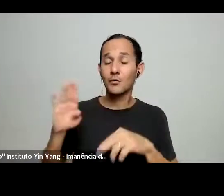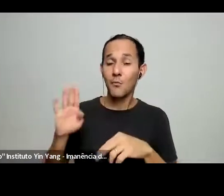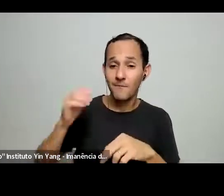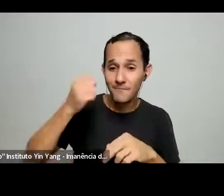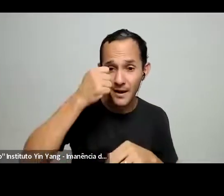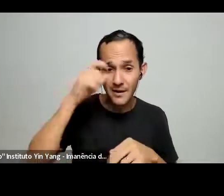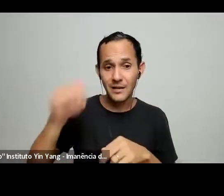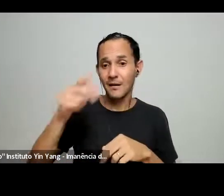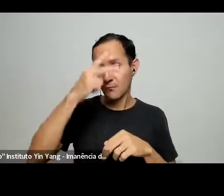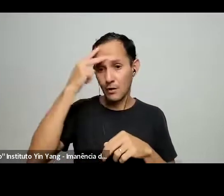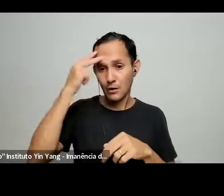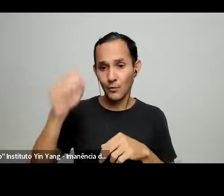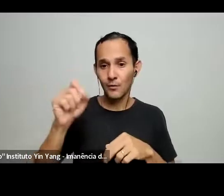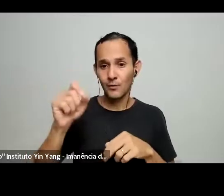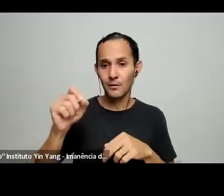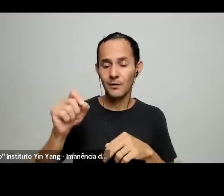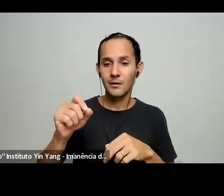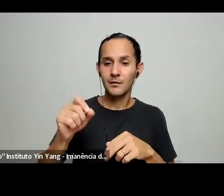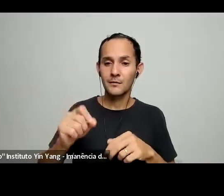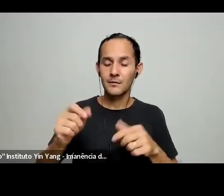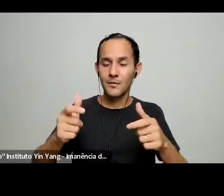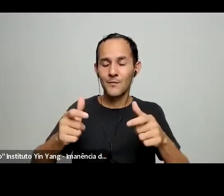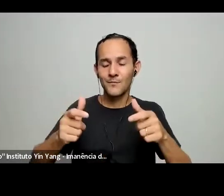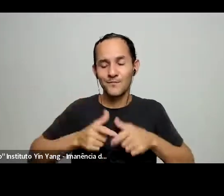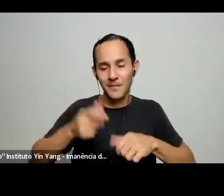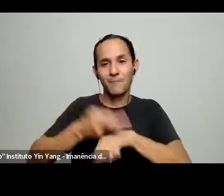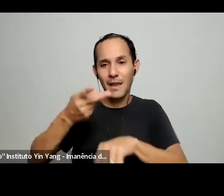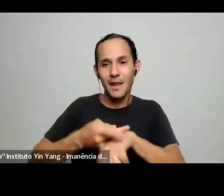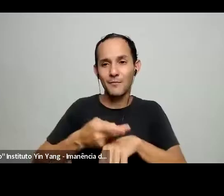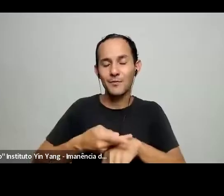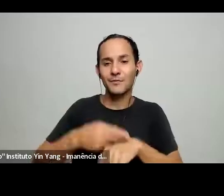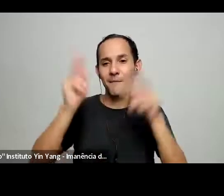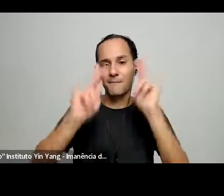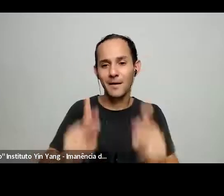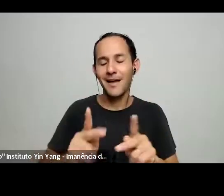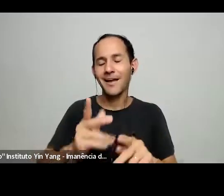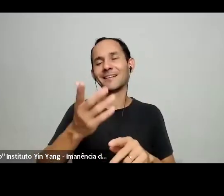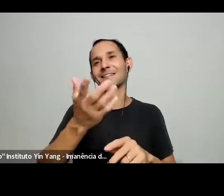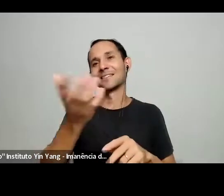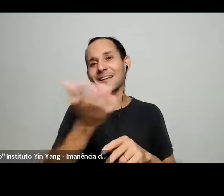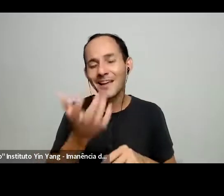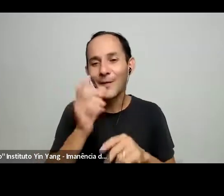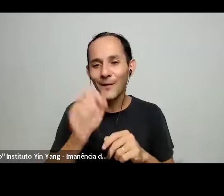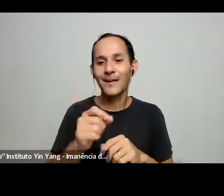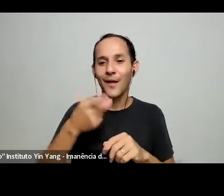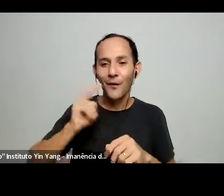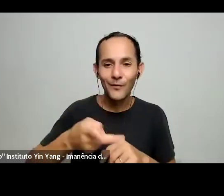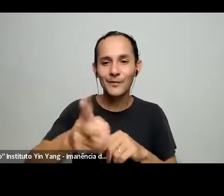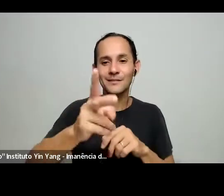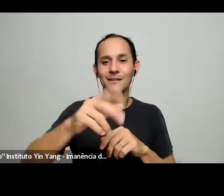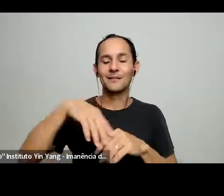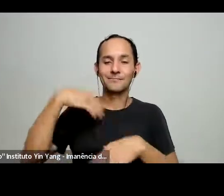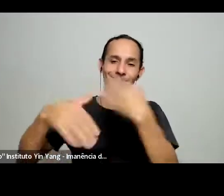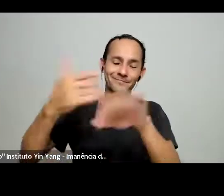um dos indicados ao Prêmio Nobel da Paz em 2011. Queremos é paz, queremos é seguir aí remando na